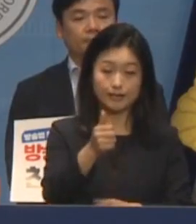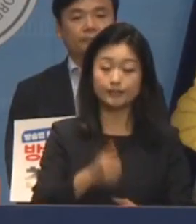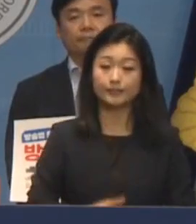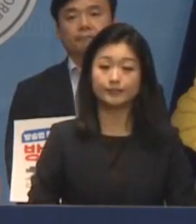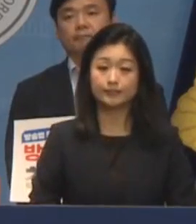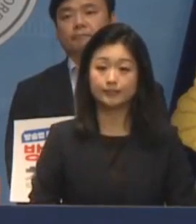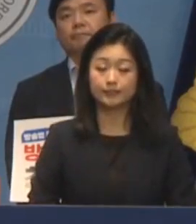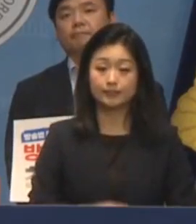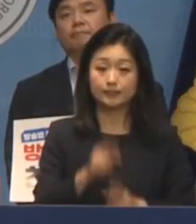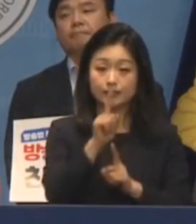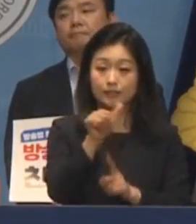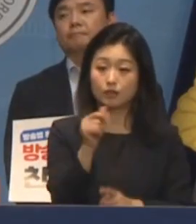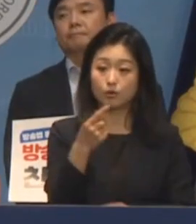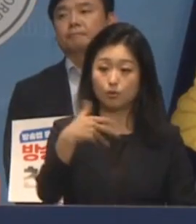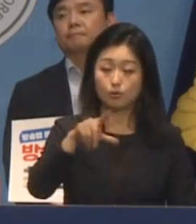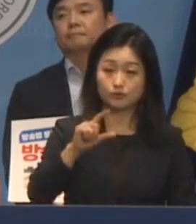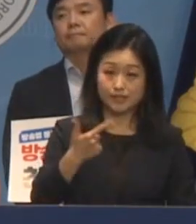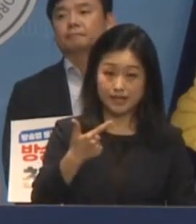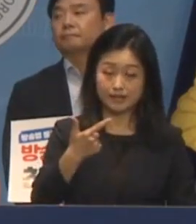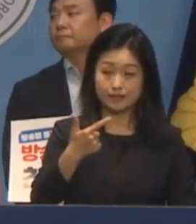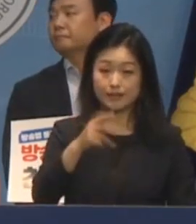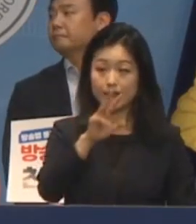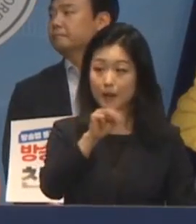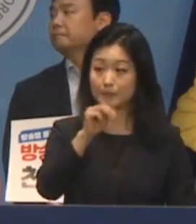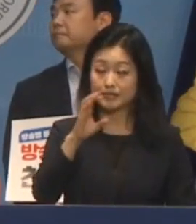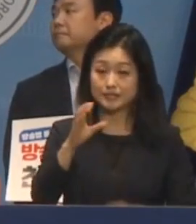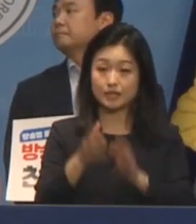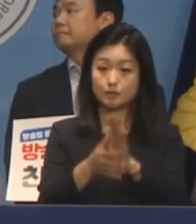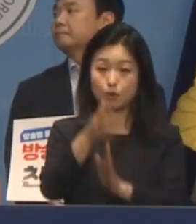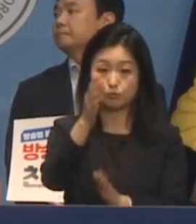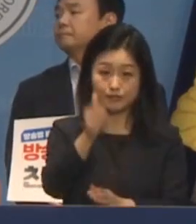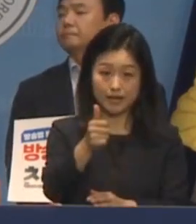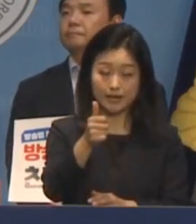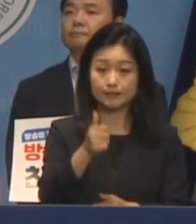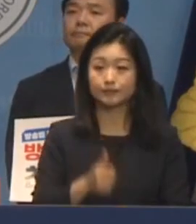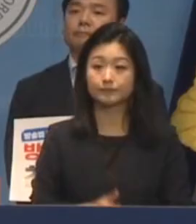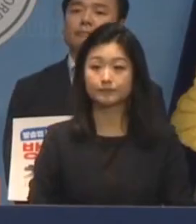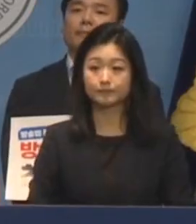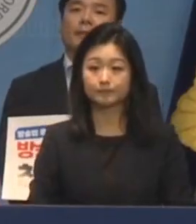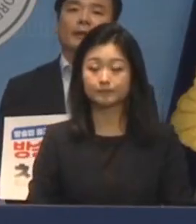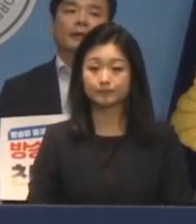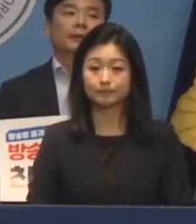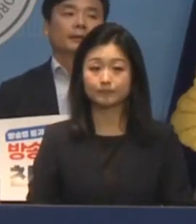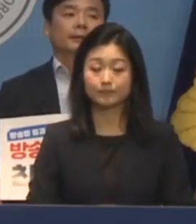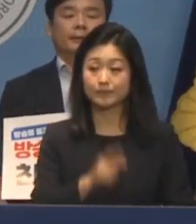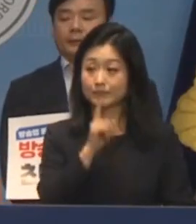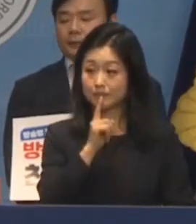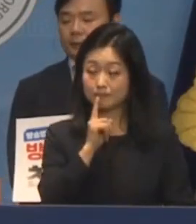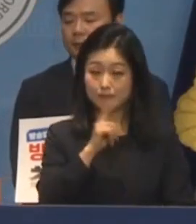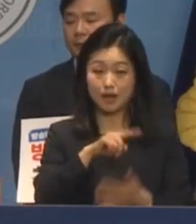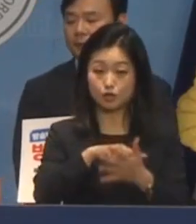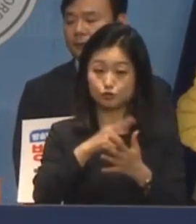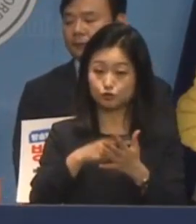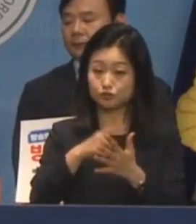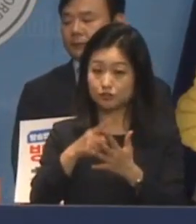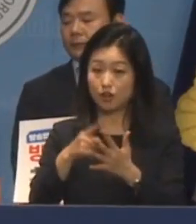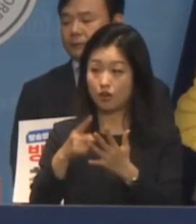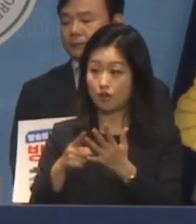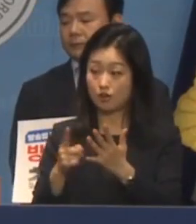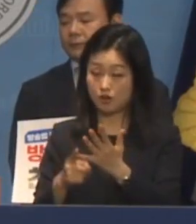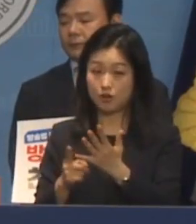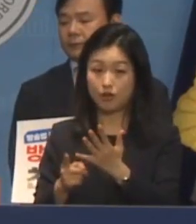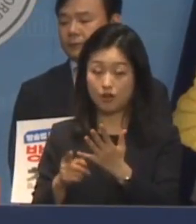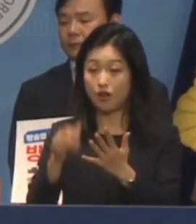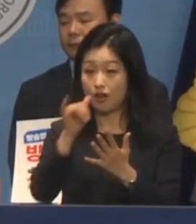참석하셨습니다. 이호찬 언론노조 MBC 본부장님 참석하셨습니다. 발언 순서는 신태섭,